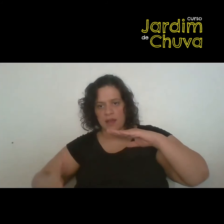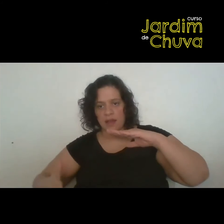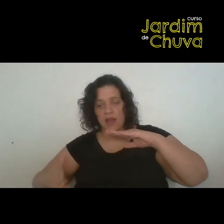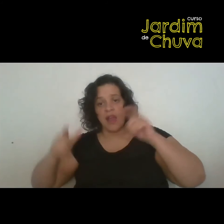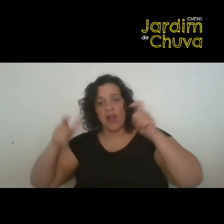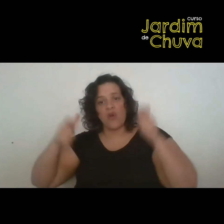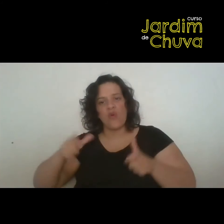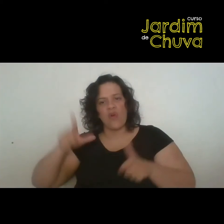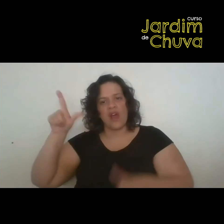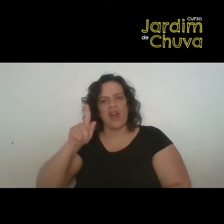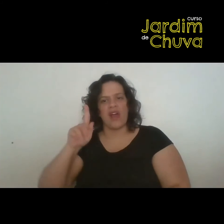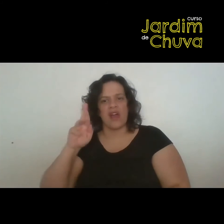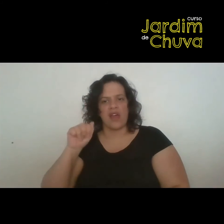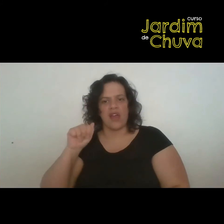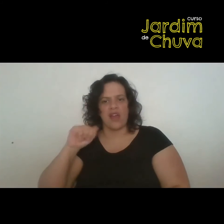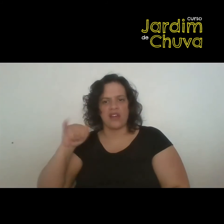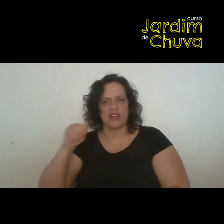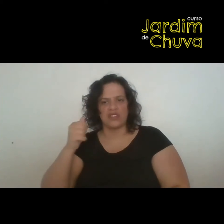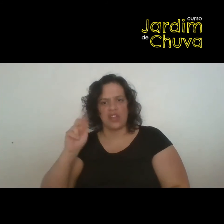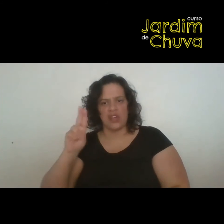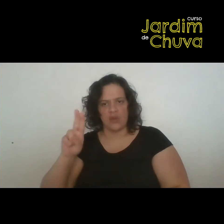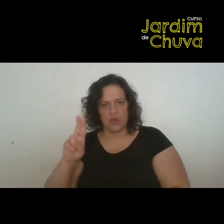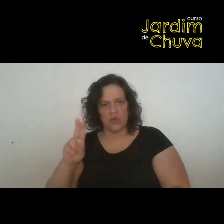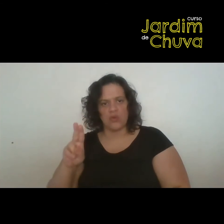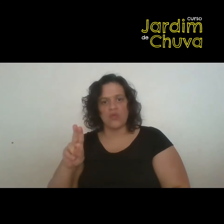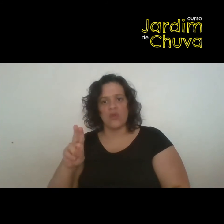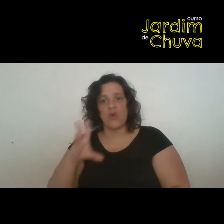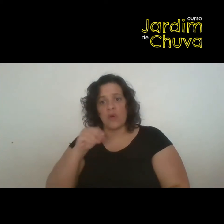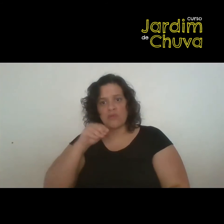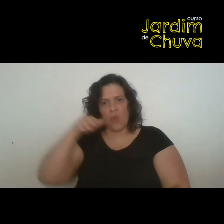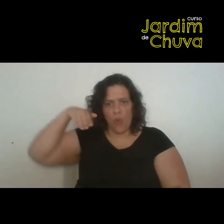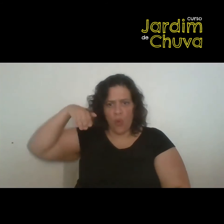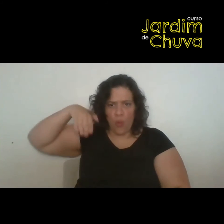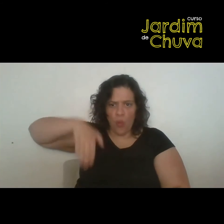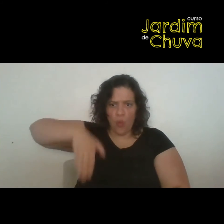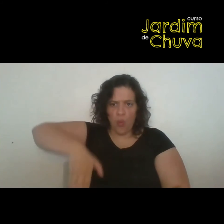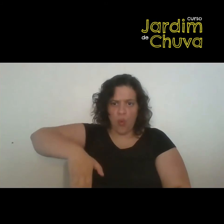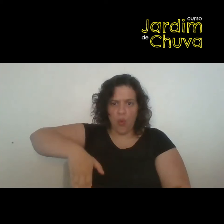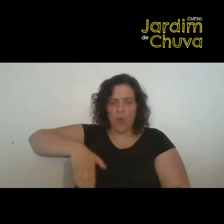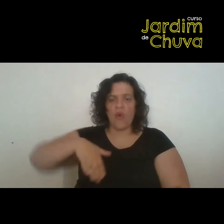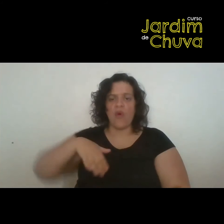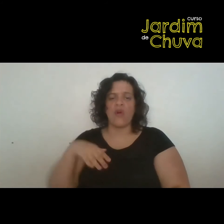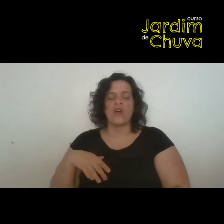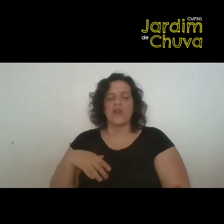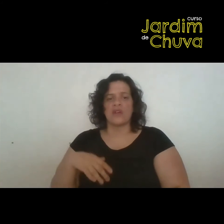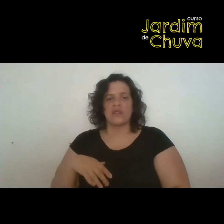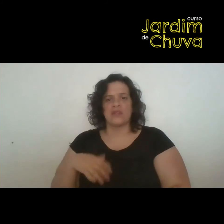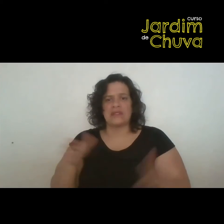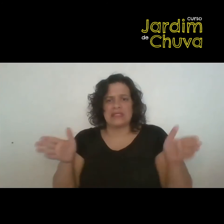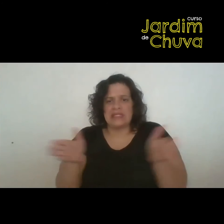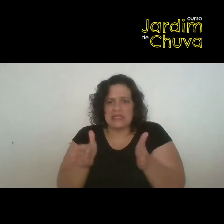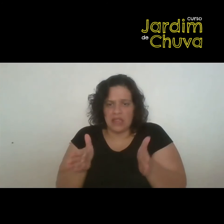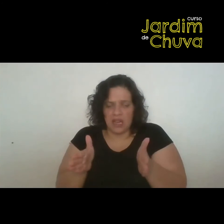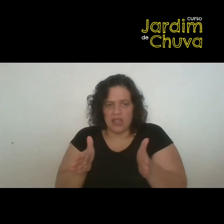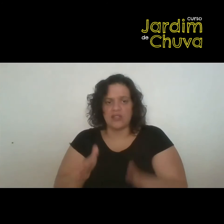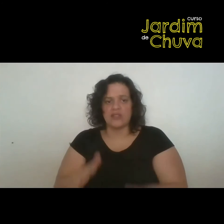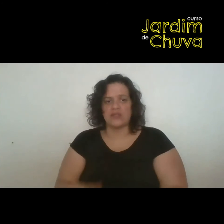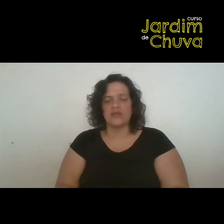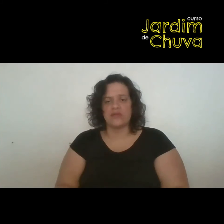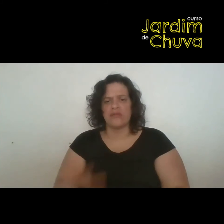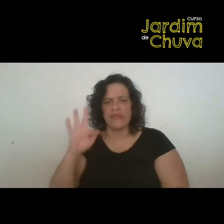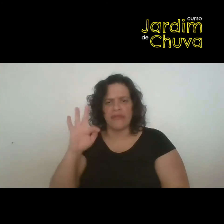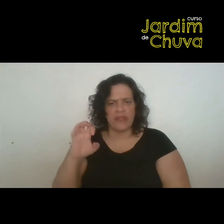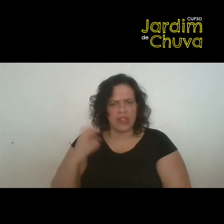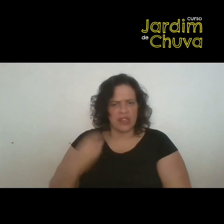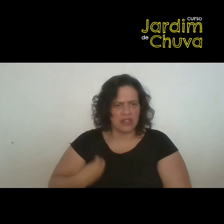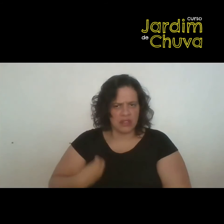isso, escadarias, áreas com bastante declive, uma área relativamente estreita. Fê, você está por aí?